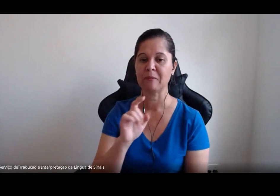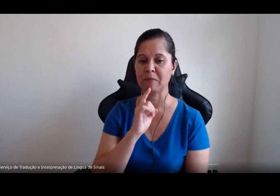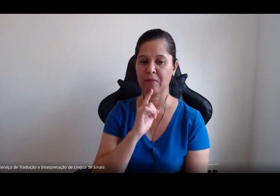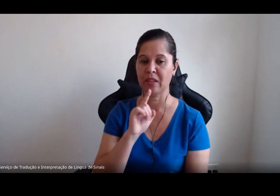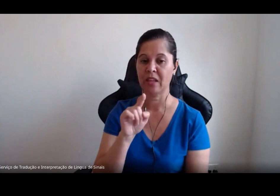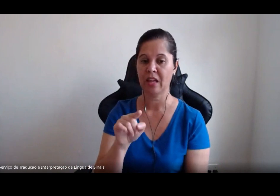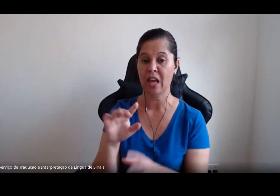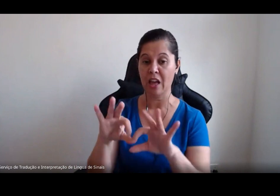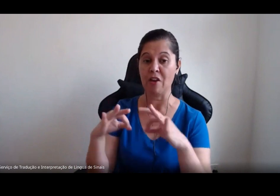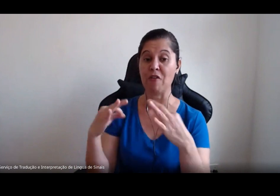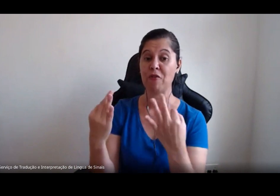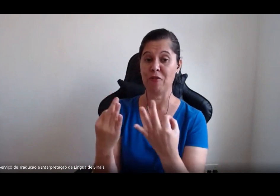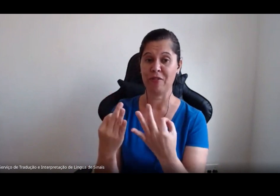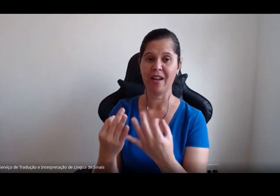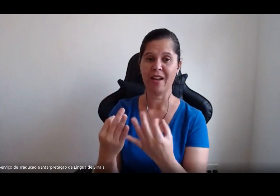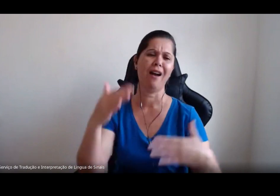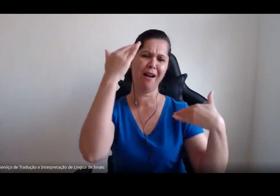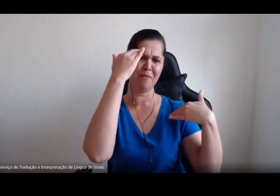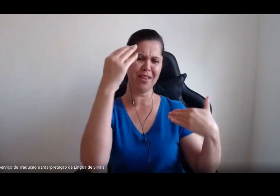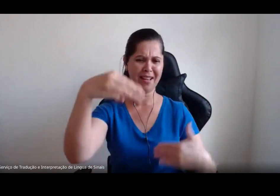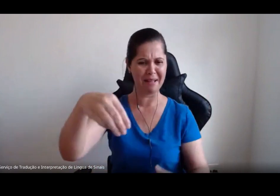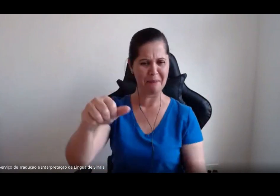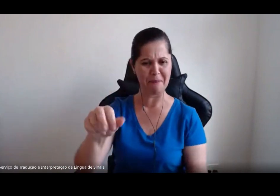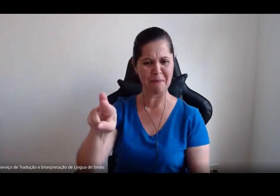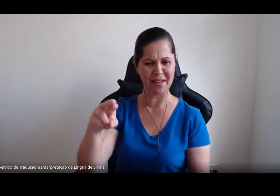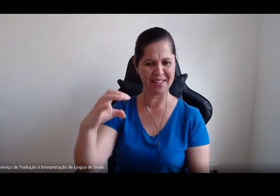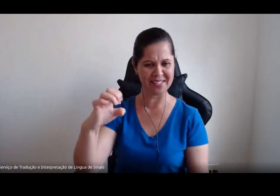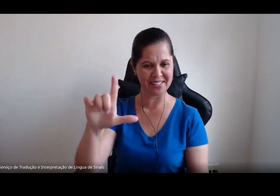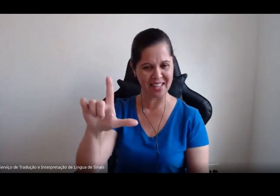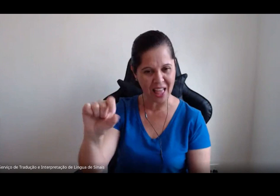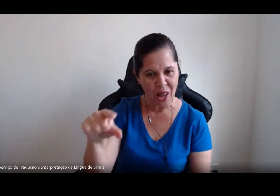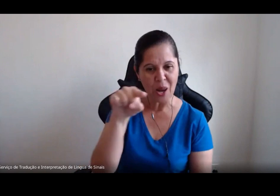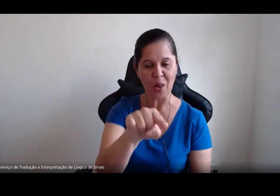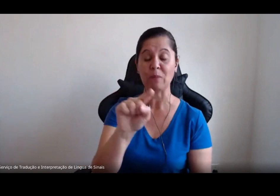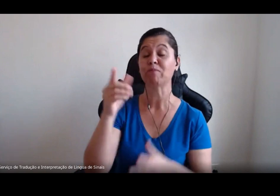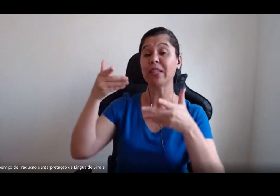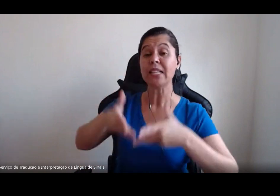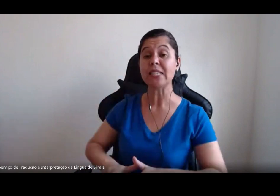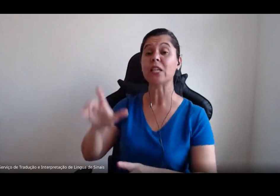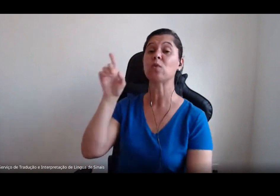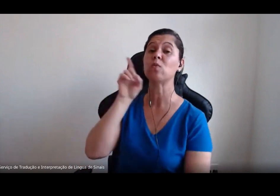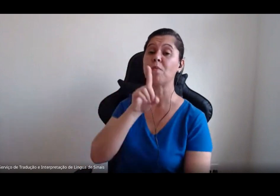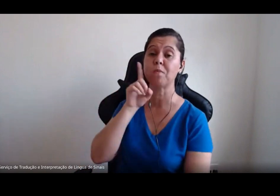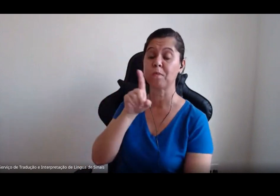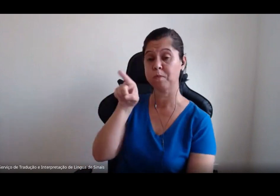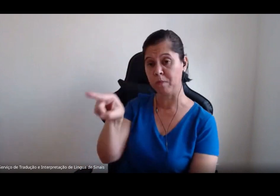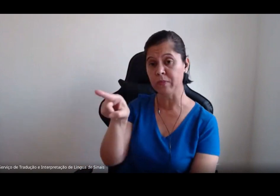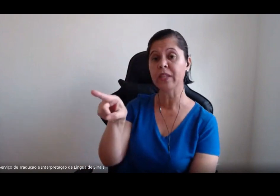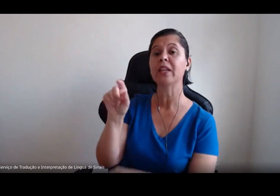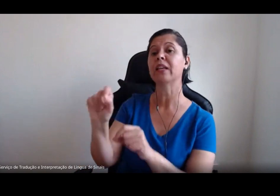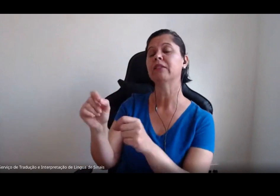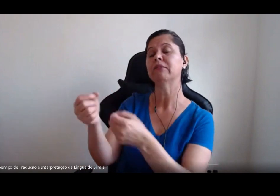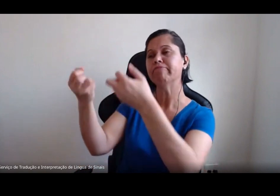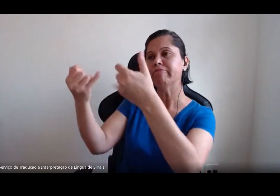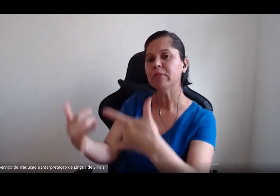É, que era de família norueguesa, nascida no. Obrigada, Marcelo, colocou aí. Nascido nos Estados Unidos e que trabalhou